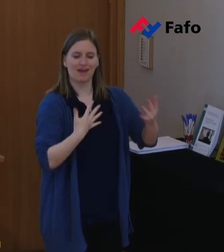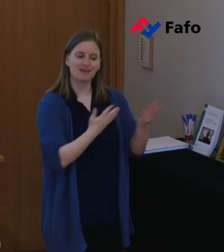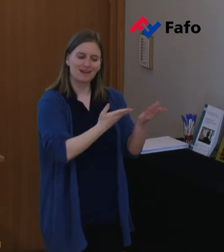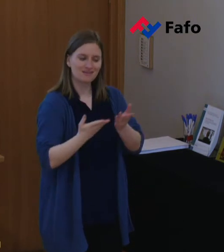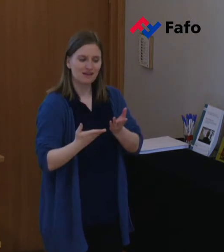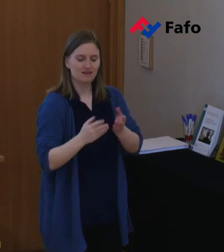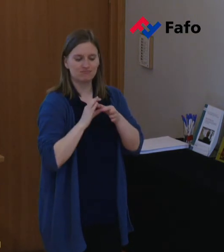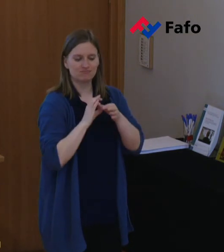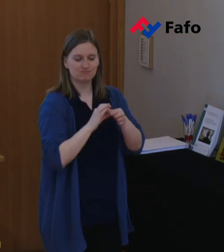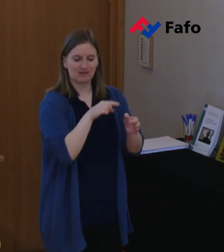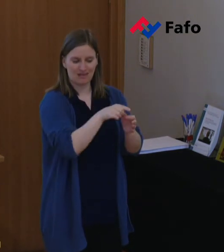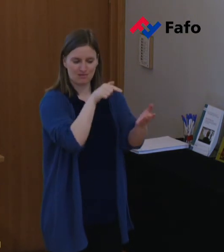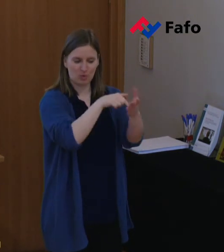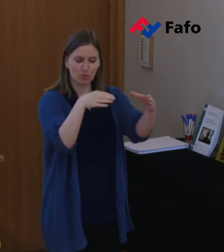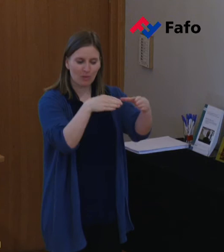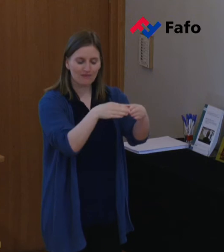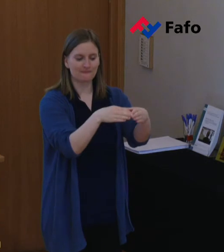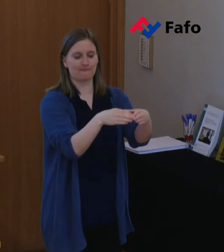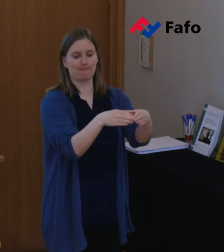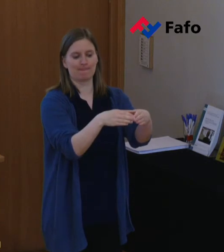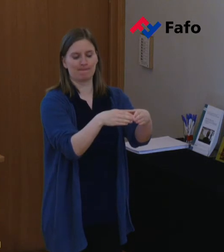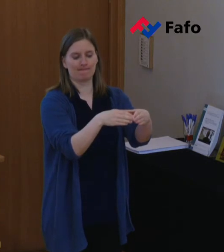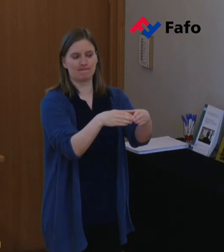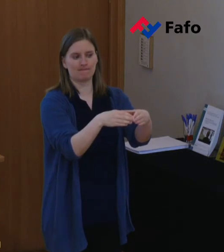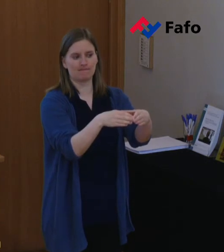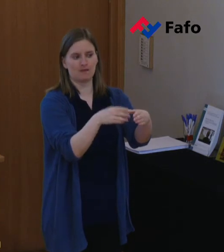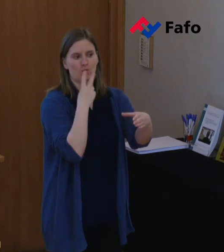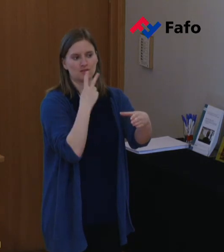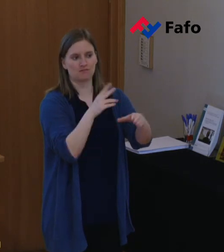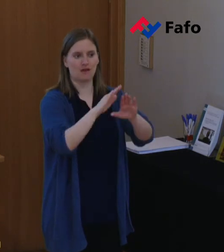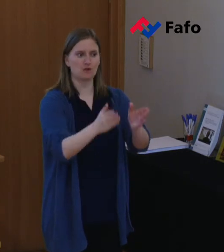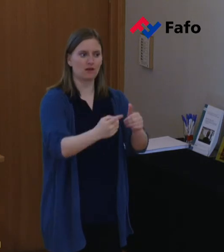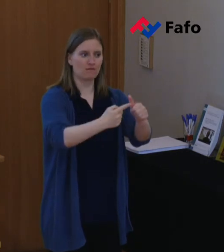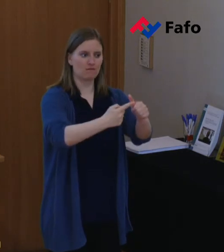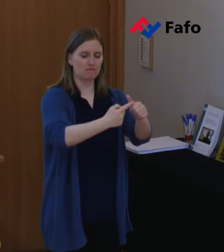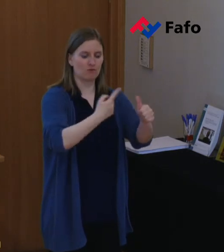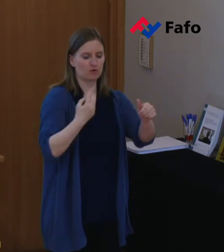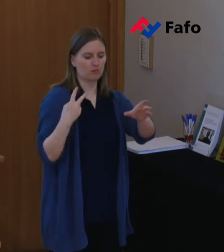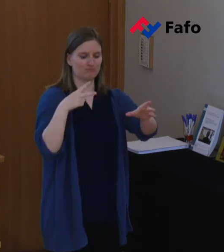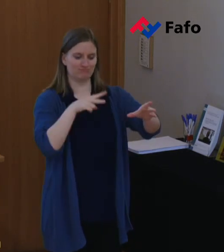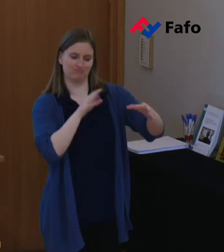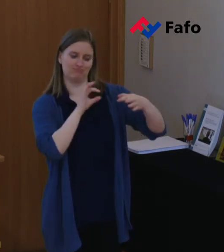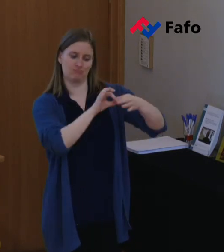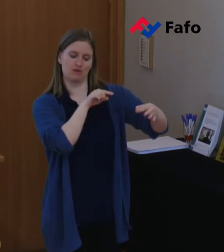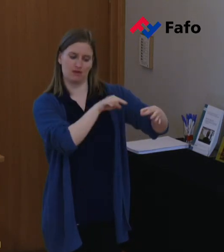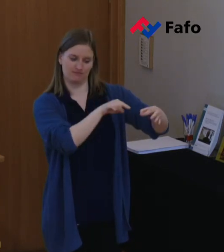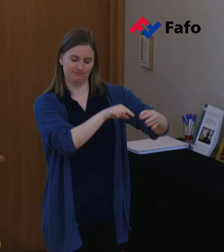i forhold til denne målgruppa, og så sett Housing First i lys av